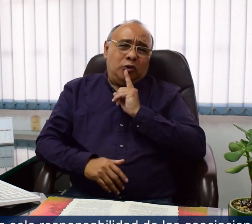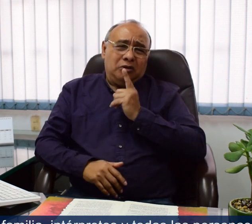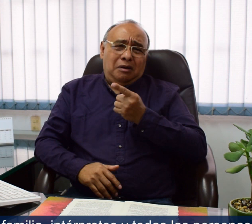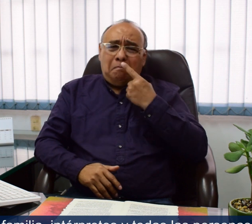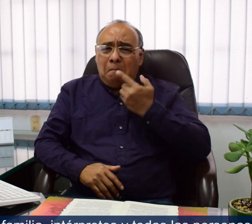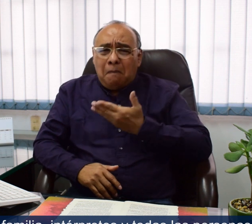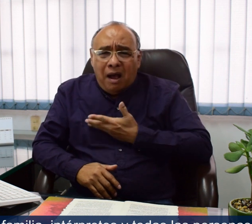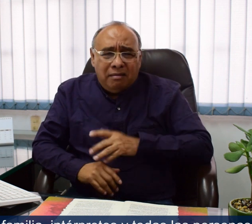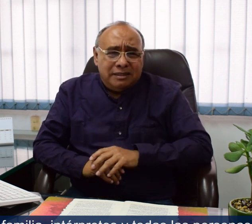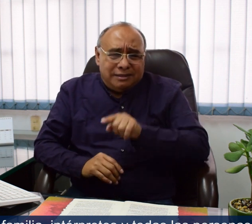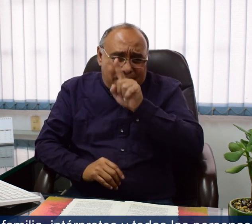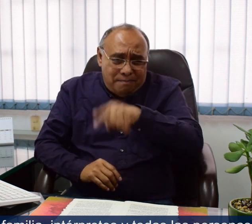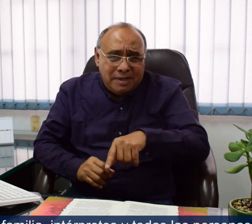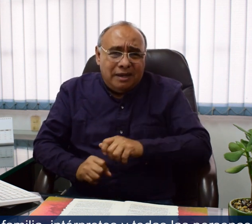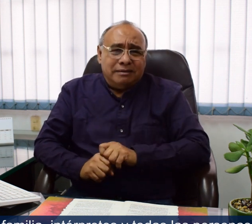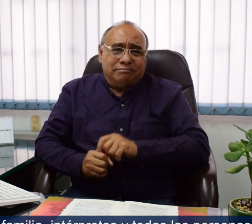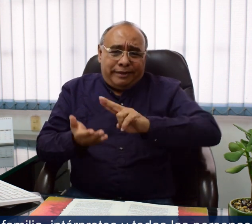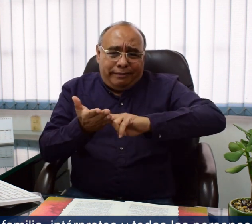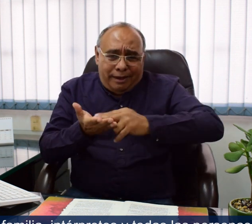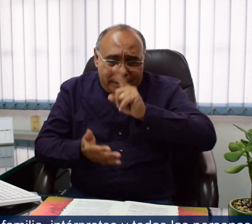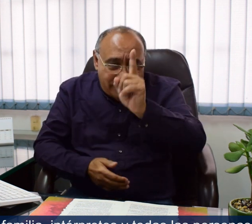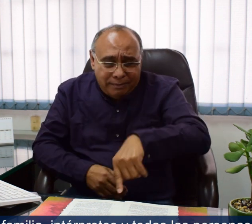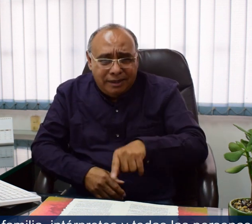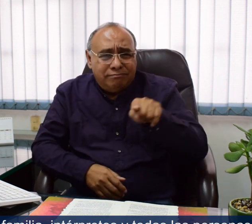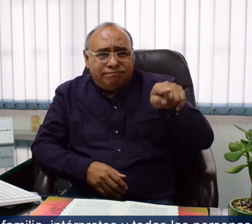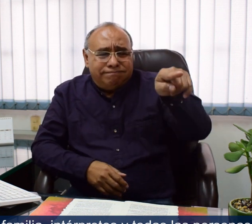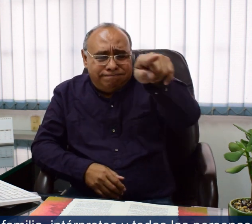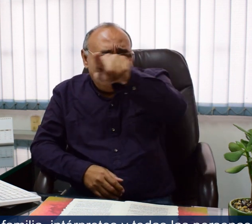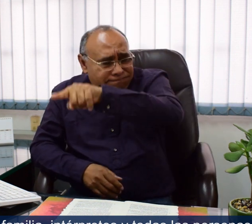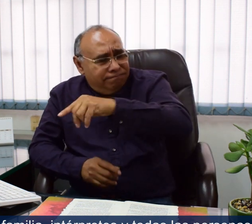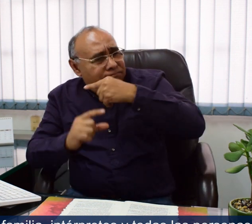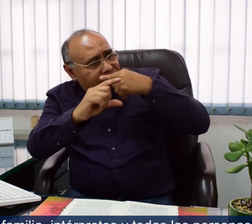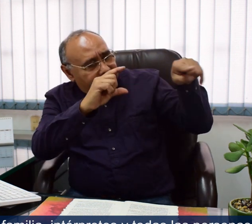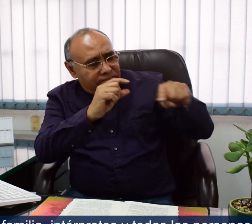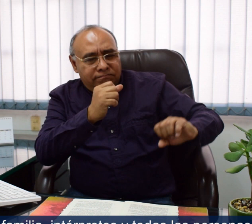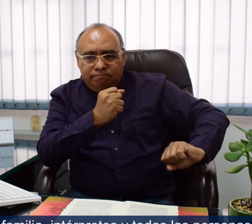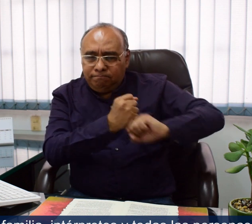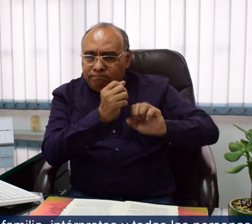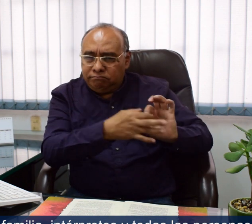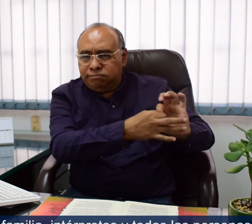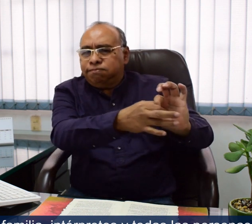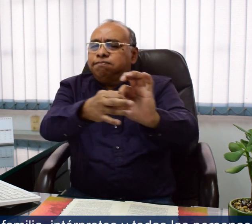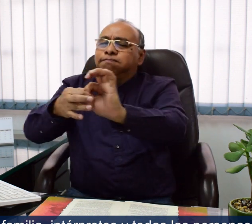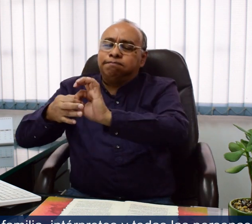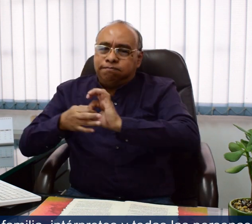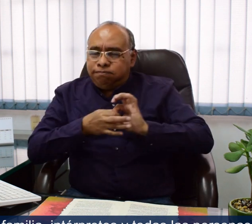Los padres de familia, intérpretes y todas las personas que quieran apoyar, debemos estar trabajando unidos.